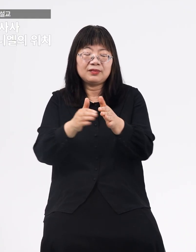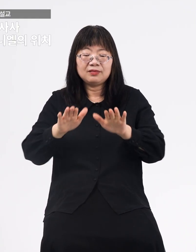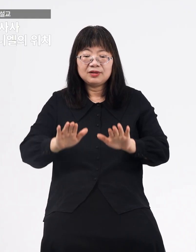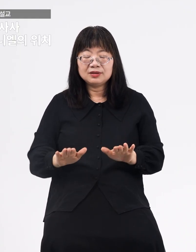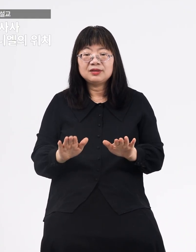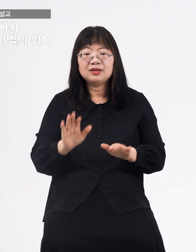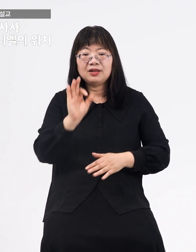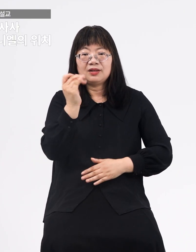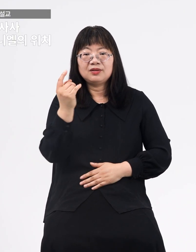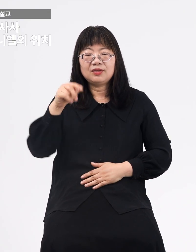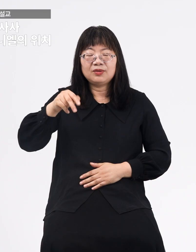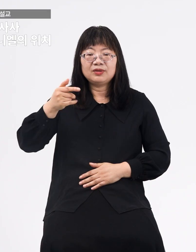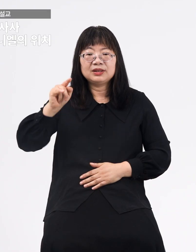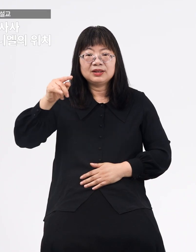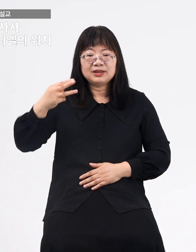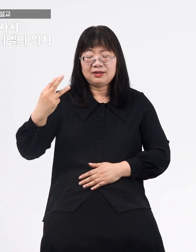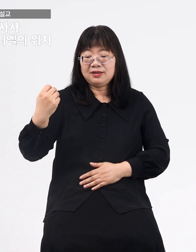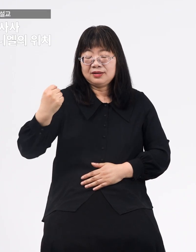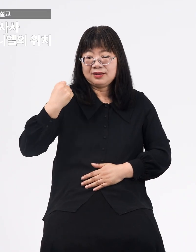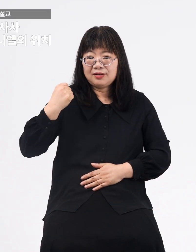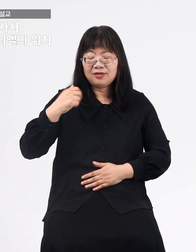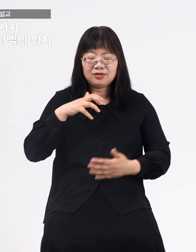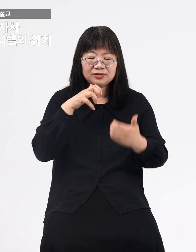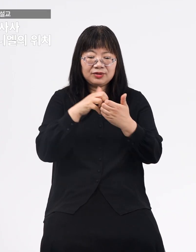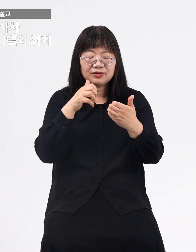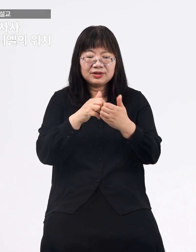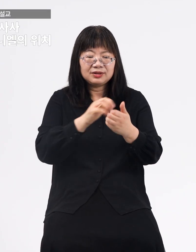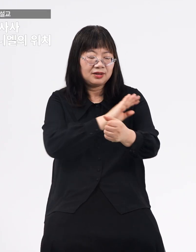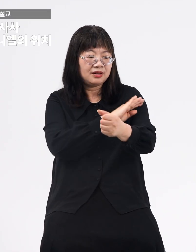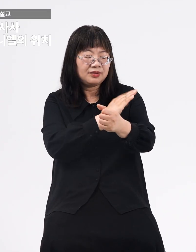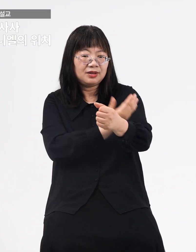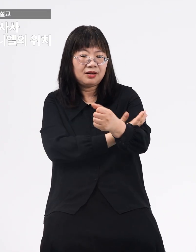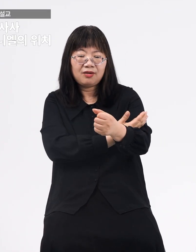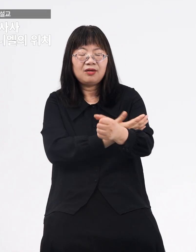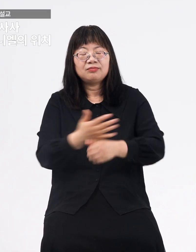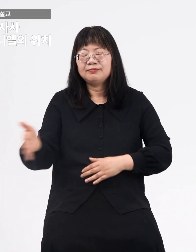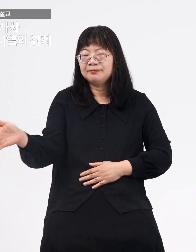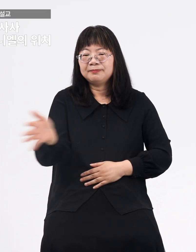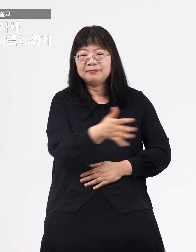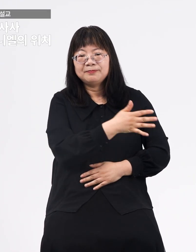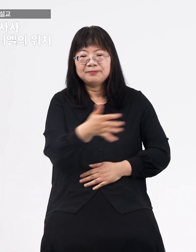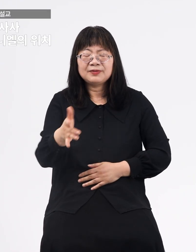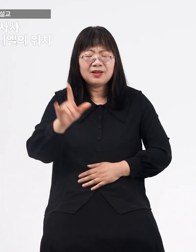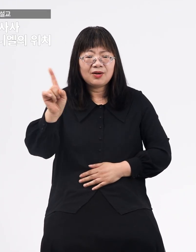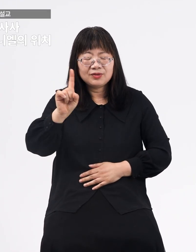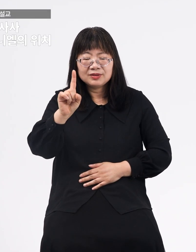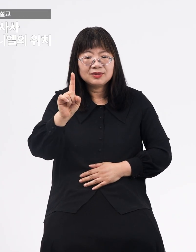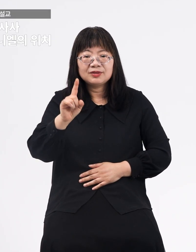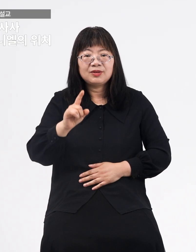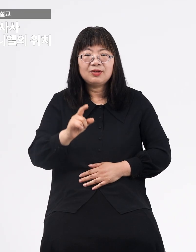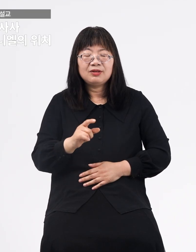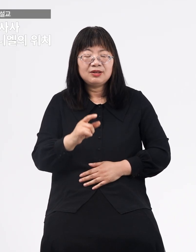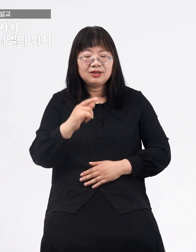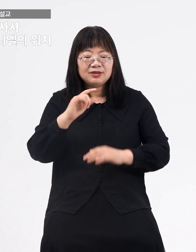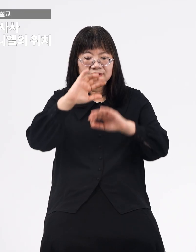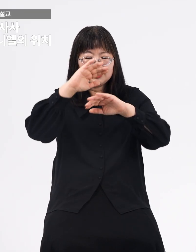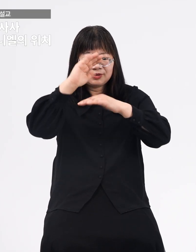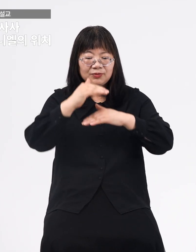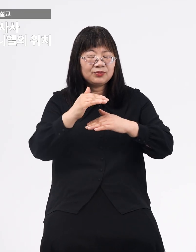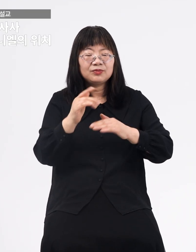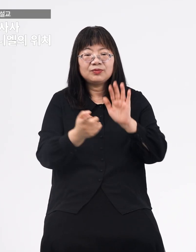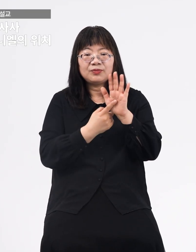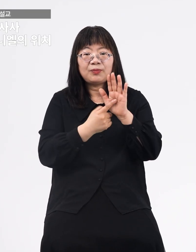무슨 온니엘의 역량이나 전투적 실력이나 없어요. 어떤 소개도 묘사되어 있지